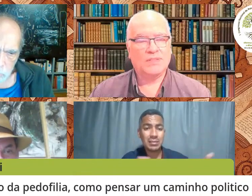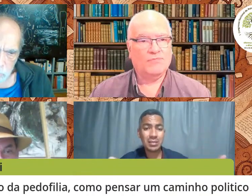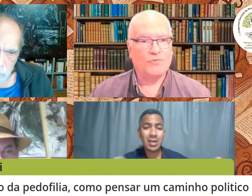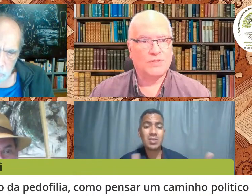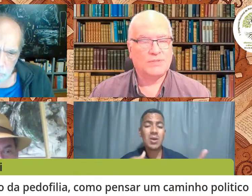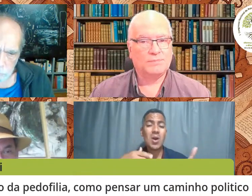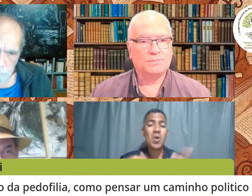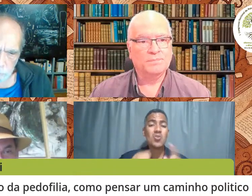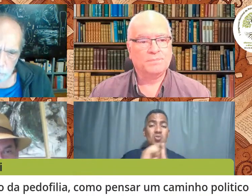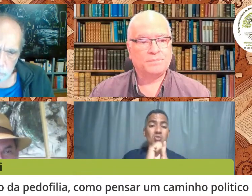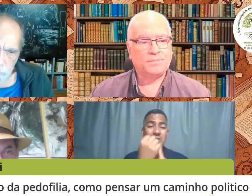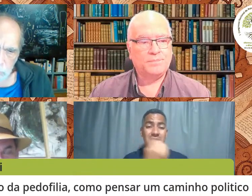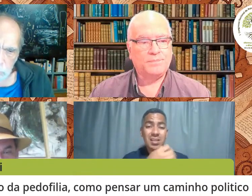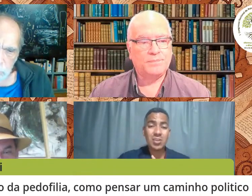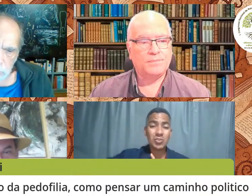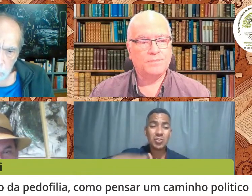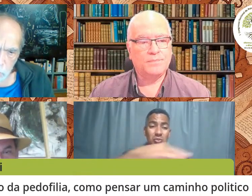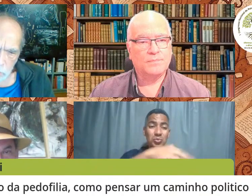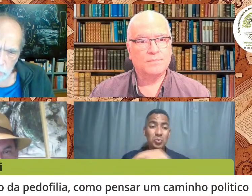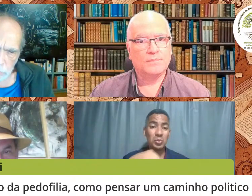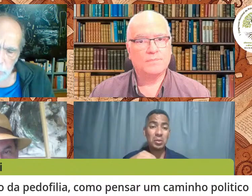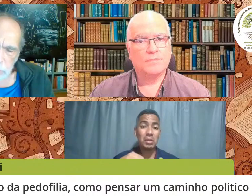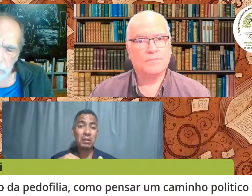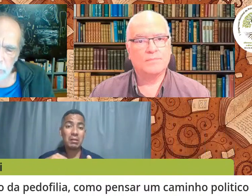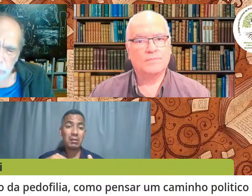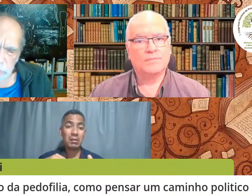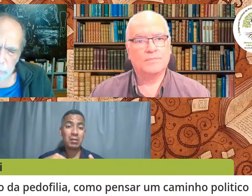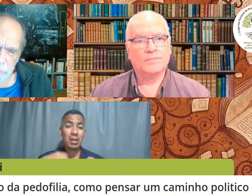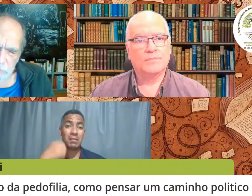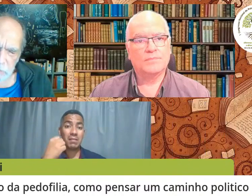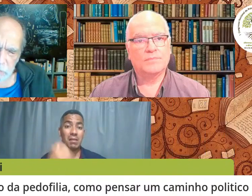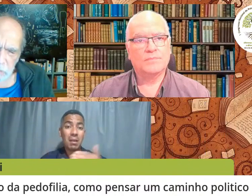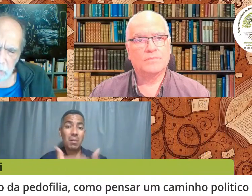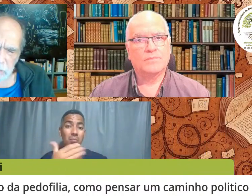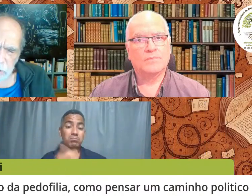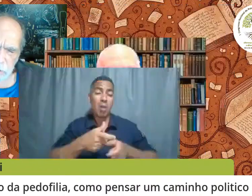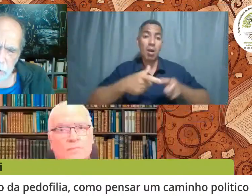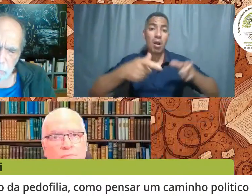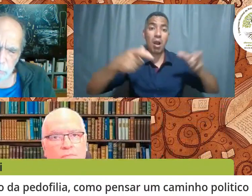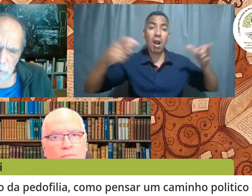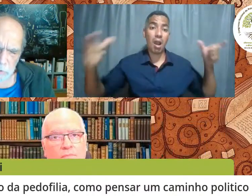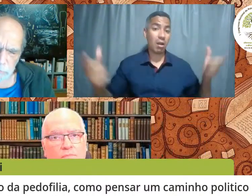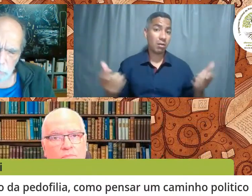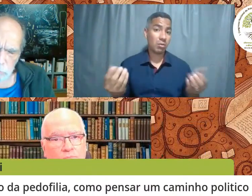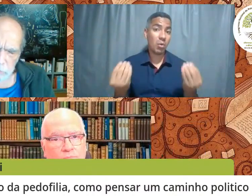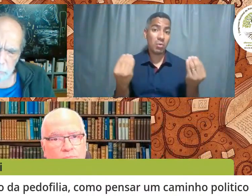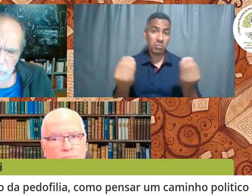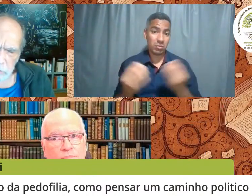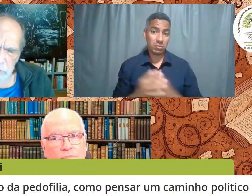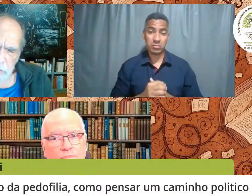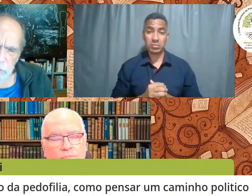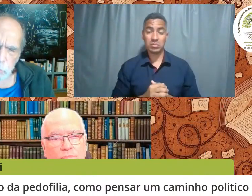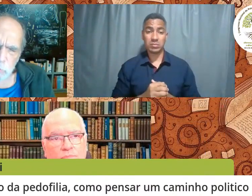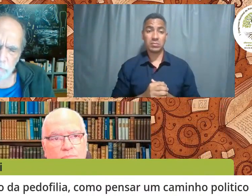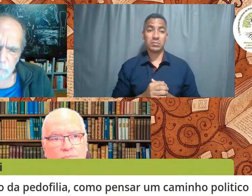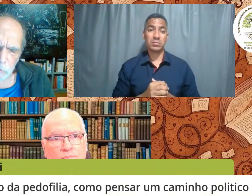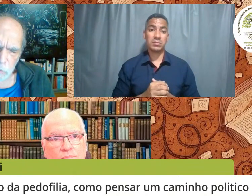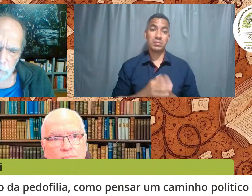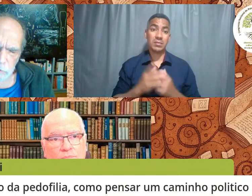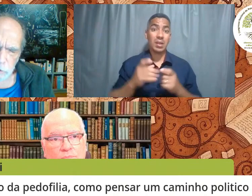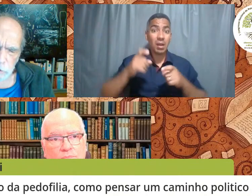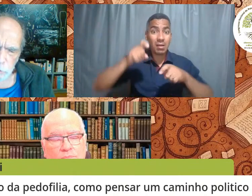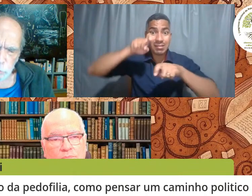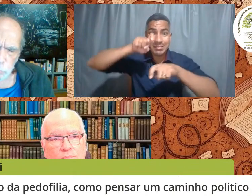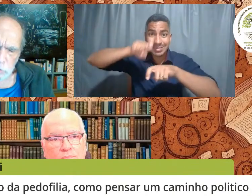tomando tanta força? Olha, eu acho que o caminho da pedofilia é que a gente não pode absolutamente ter nenhuma